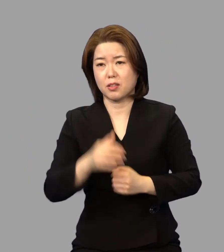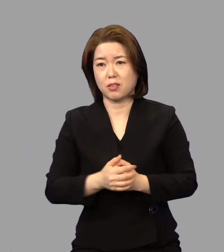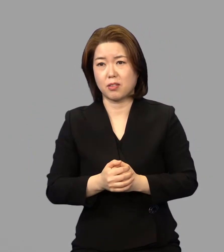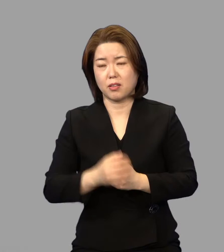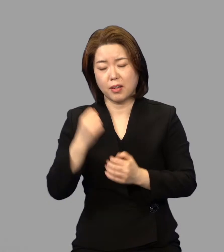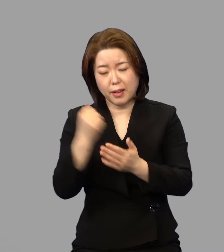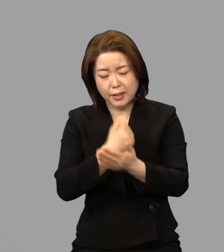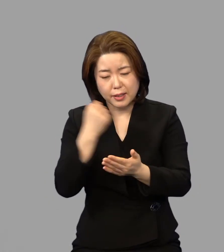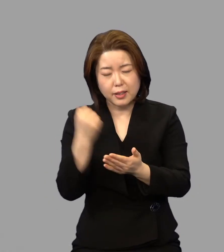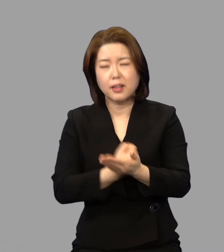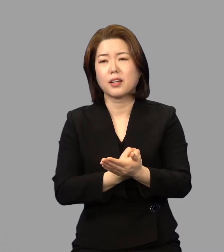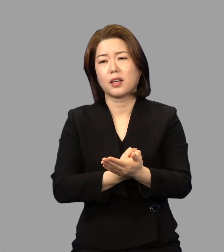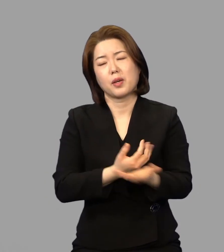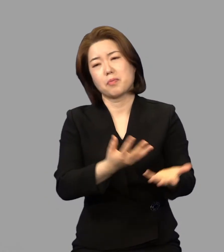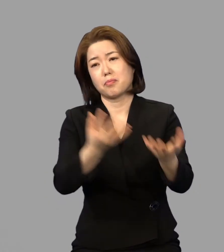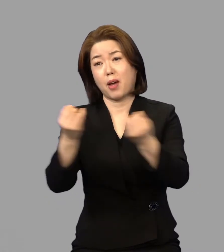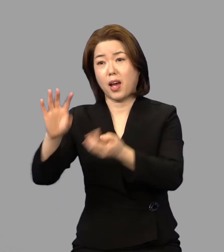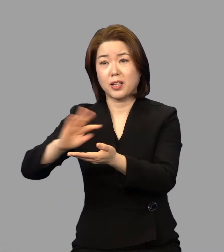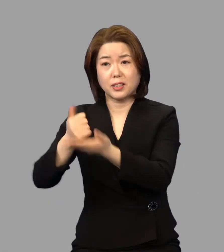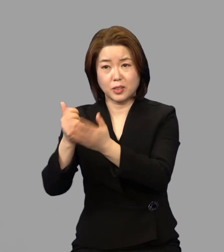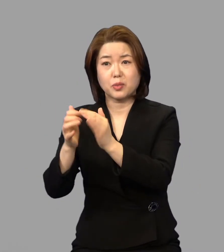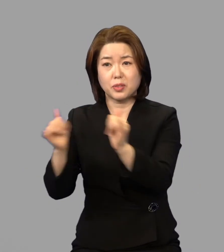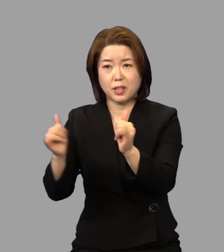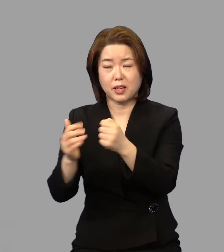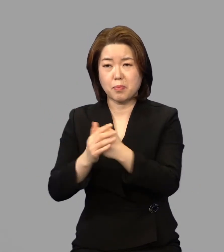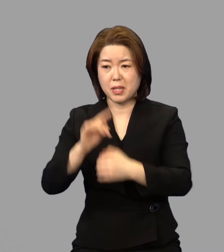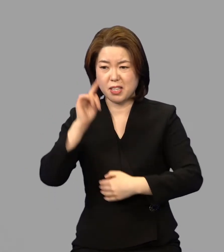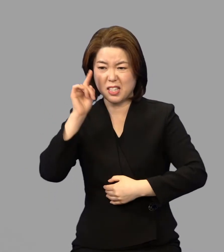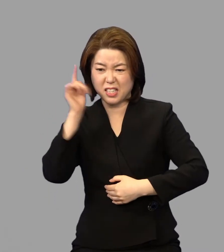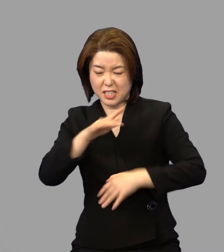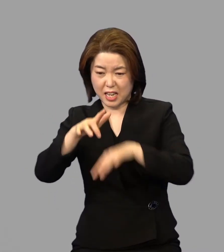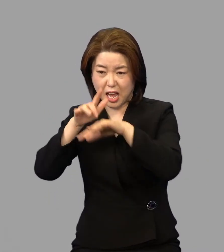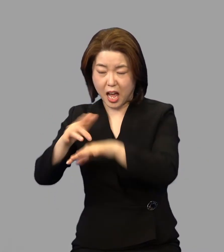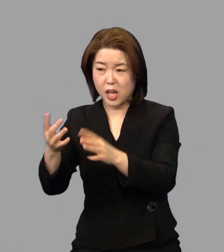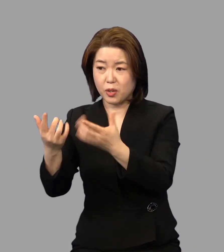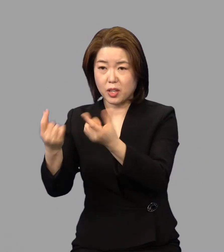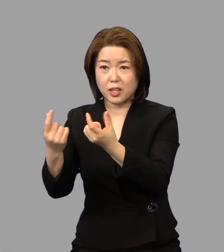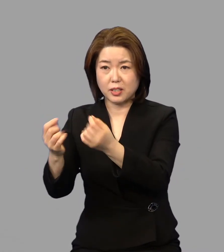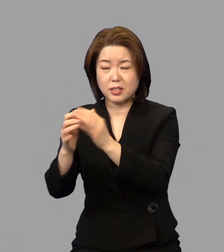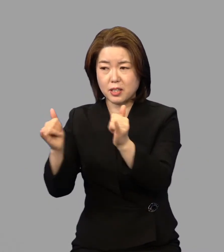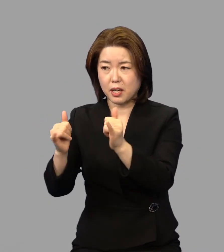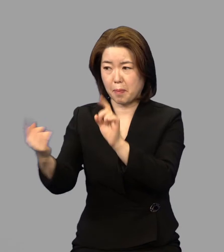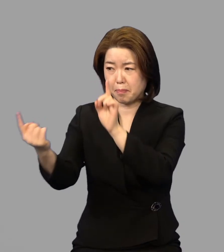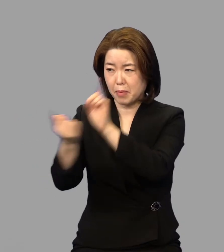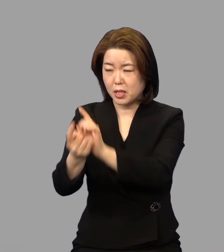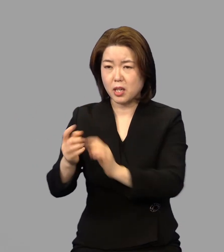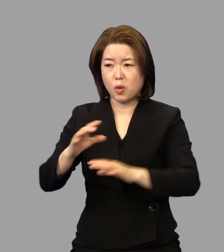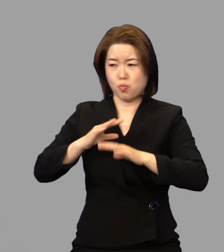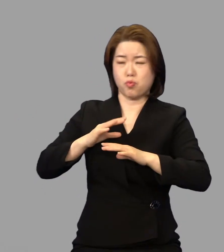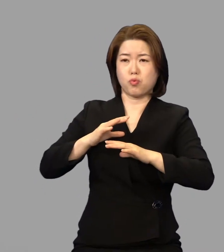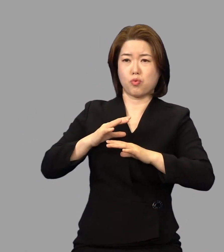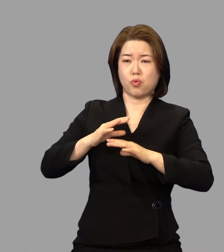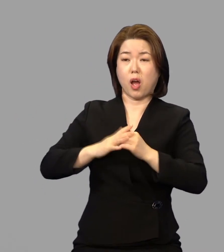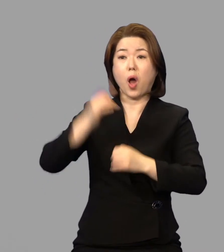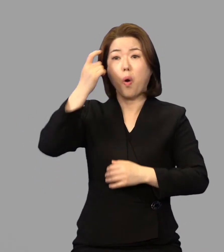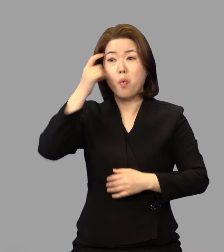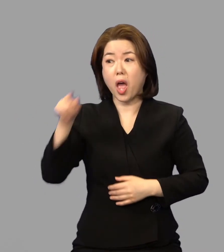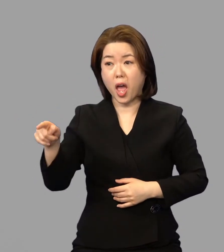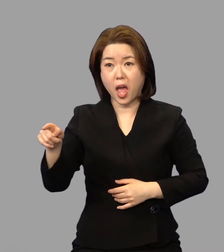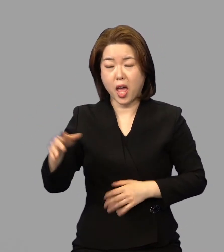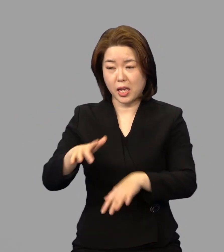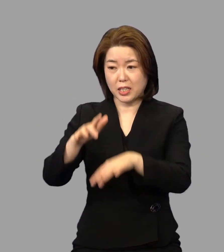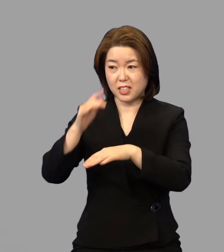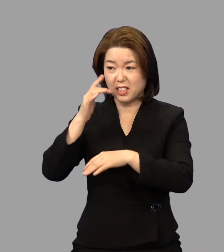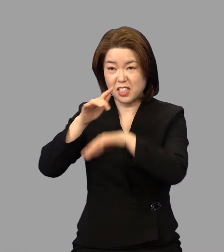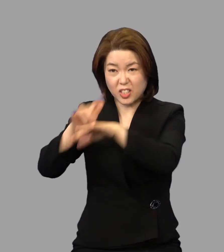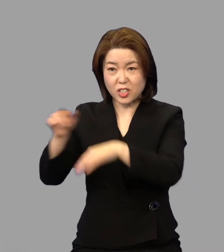안타깝게도 많은 그리스도인들이 악귀가 든 사람 만나는 걸 무서워해요. 왜? 그